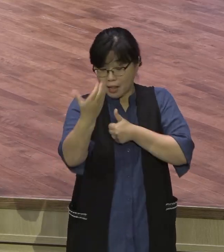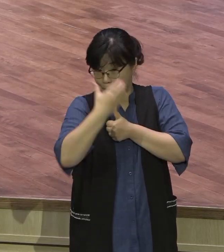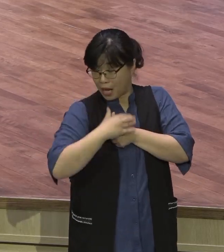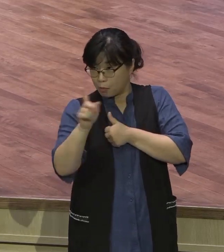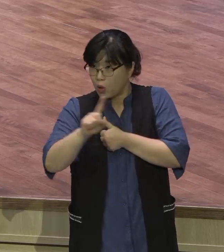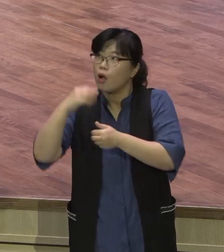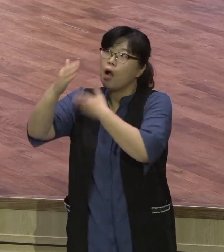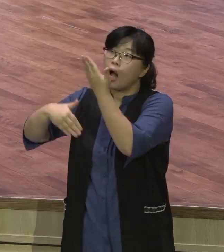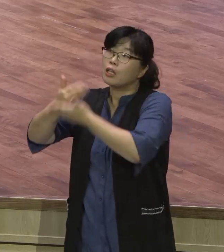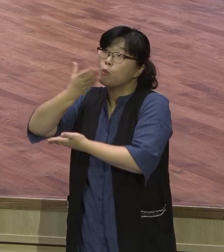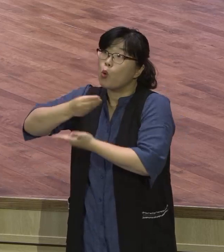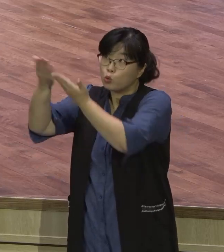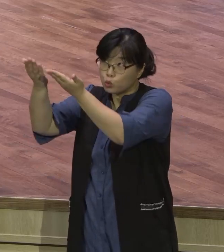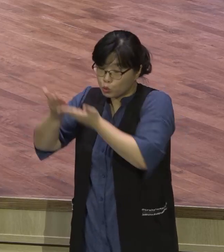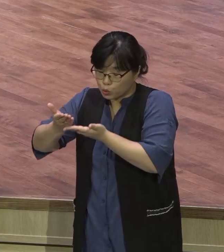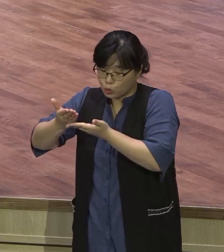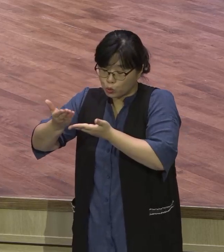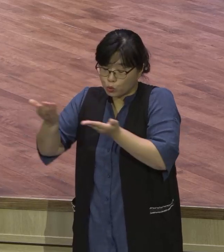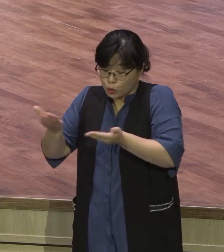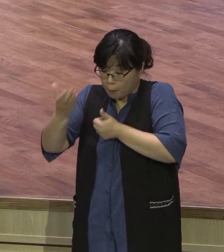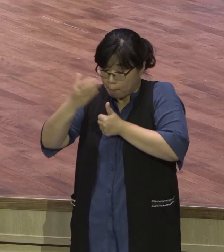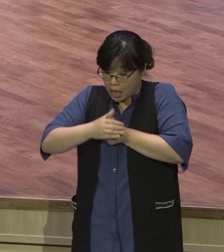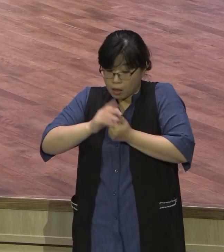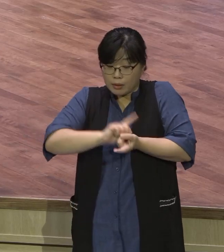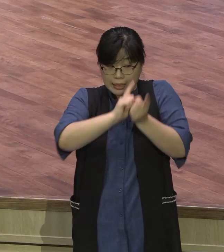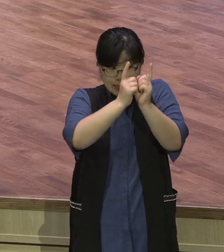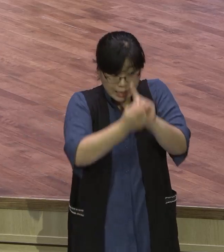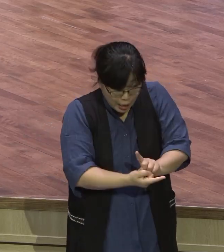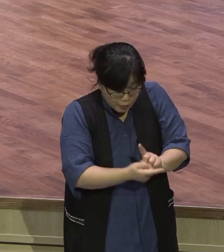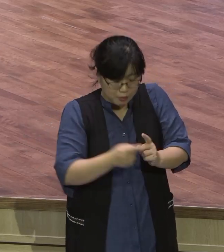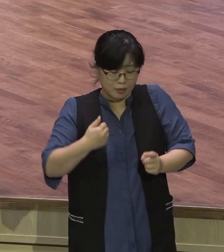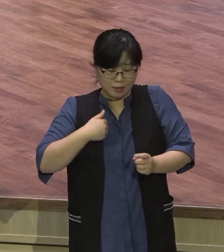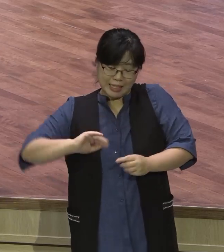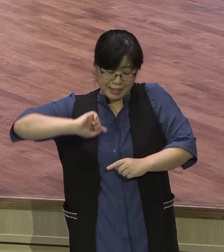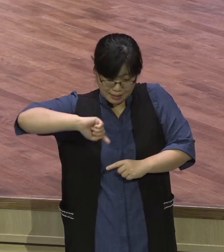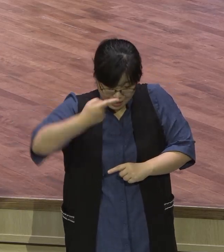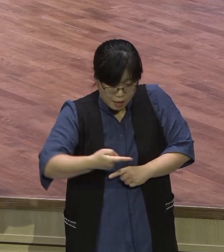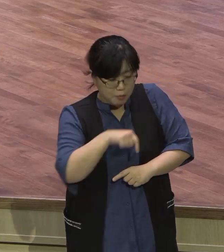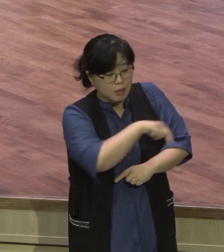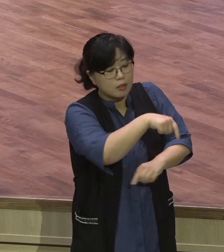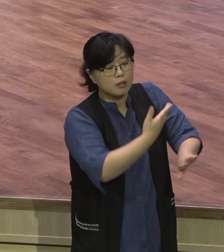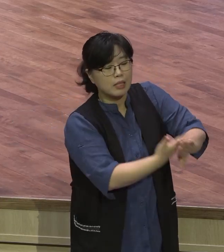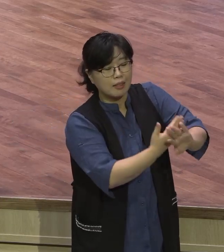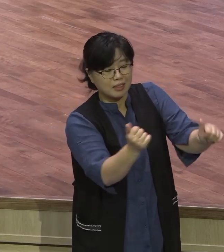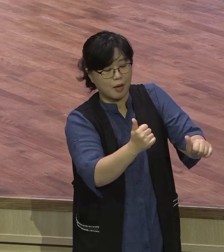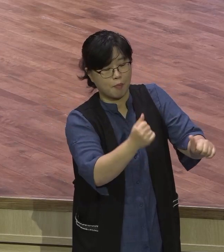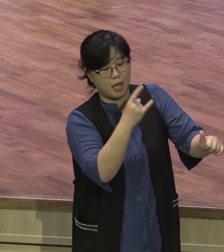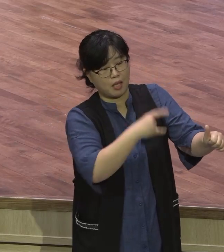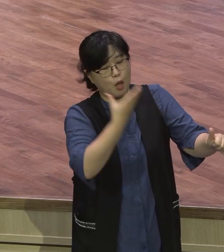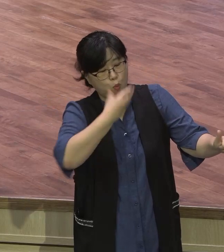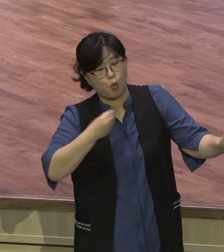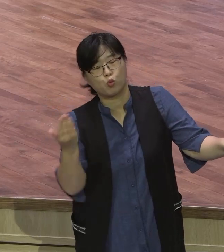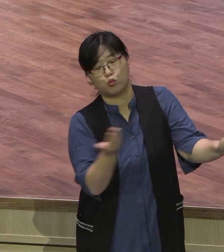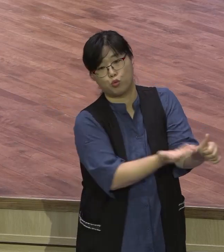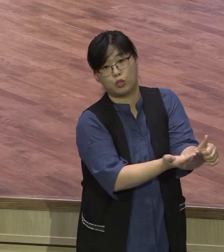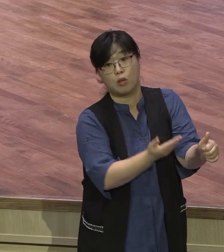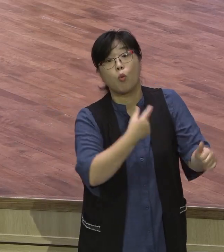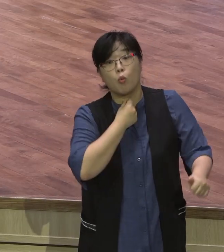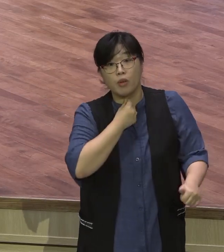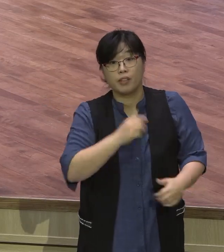그럼 첫째로 복주시기 원하시는 하나님이십니다. 22절 23절보입니다. 여호와께서 모세에게